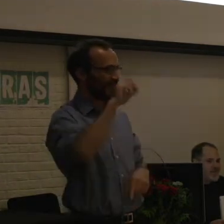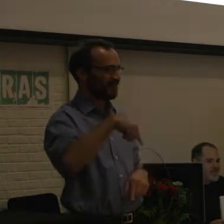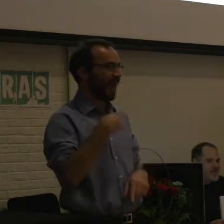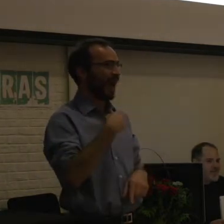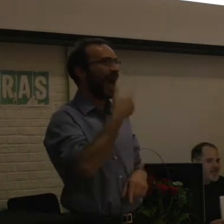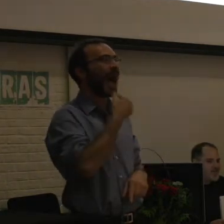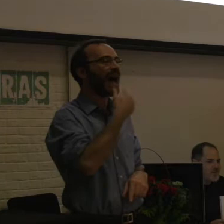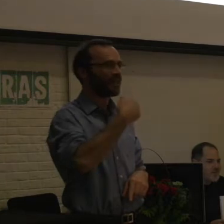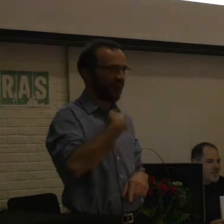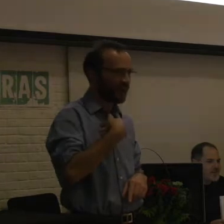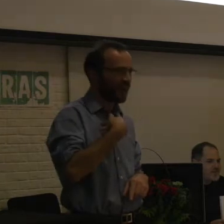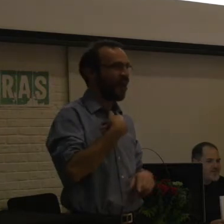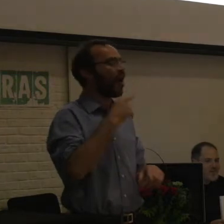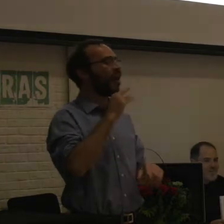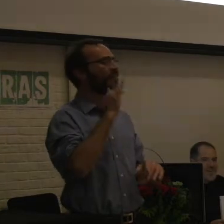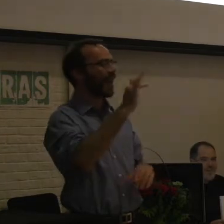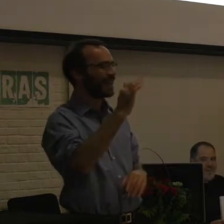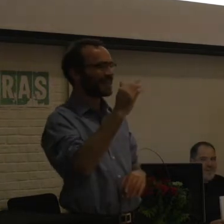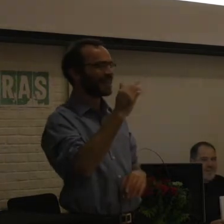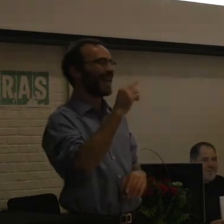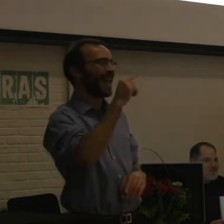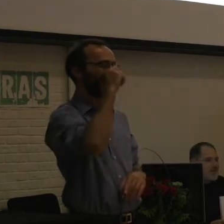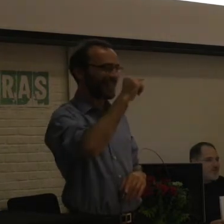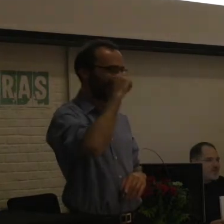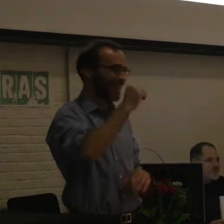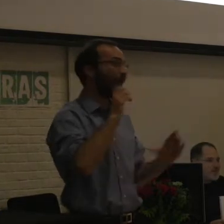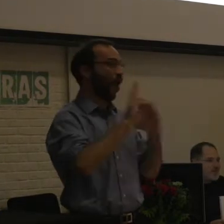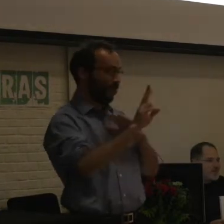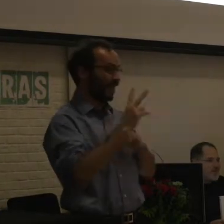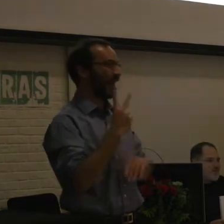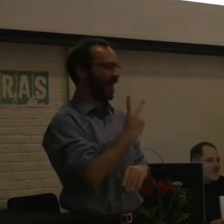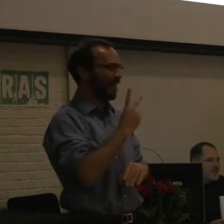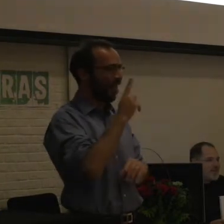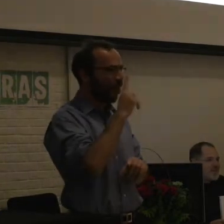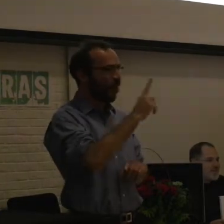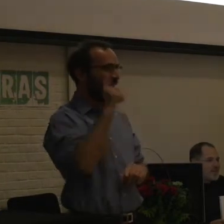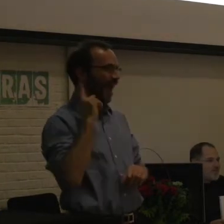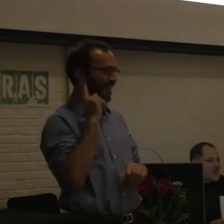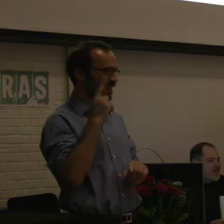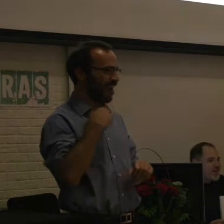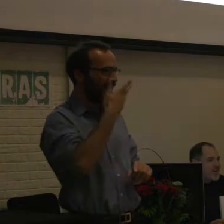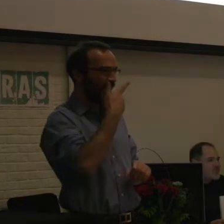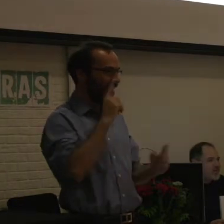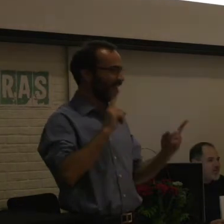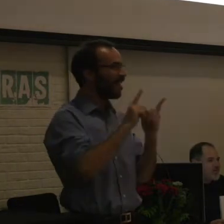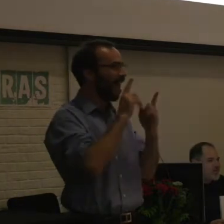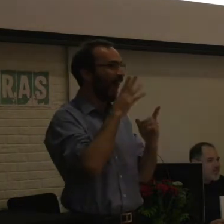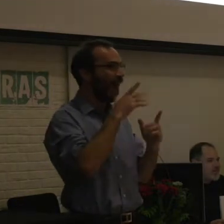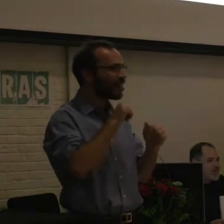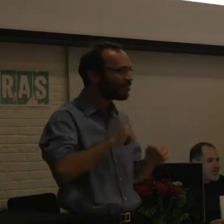de Comunicados, que fue hace aproximadamente un año y del cual ha surgido una iniciativa